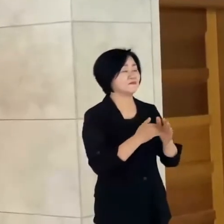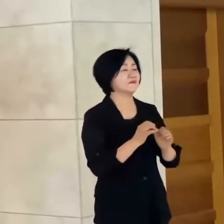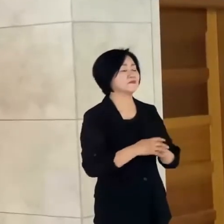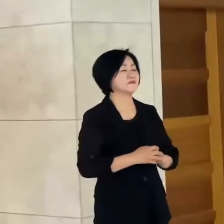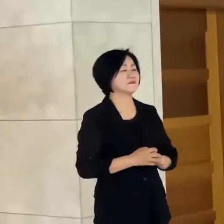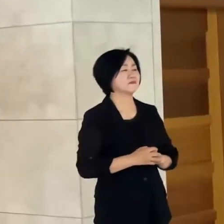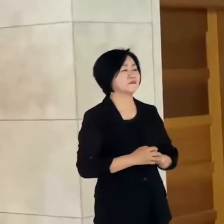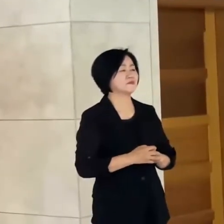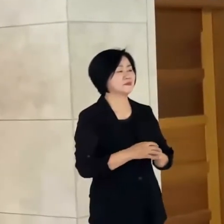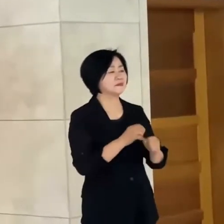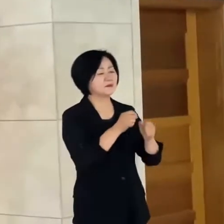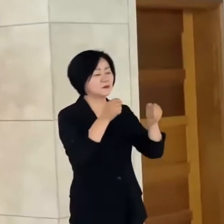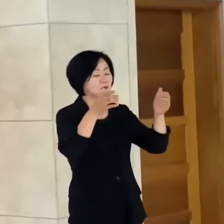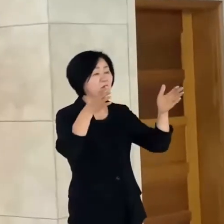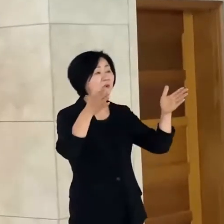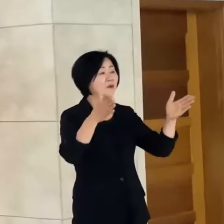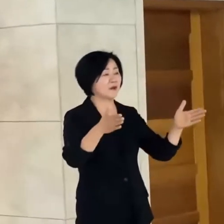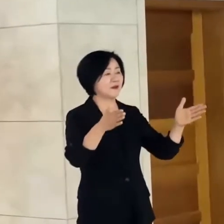그 과정에서